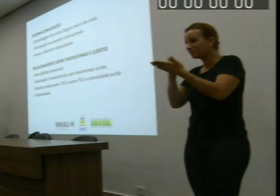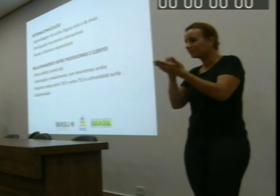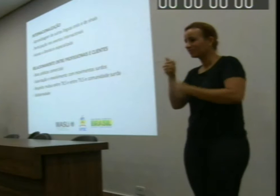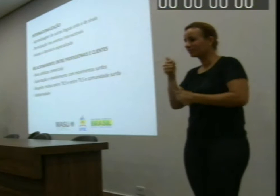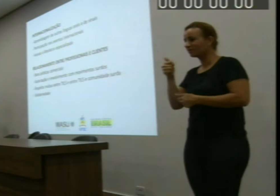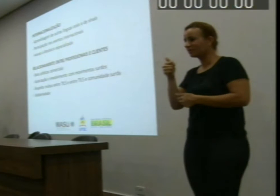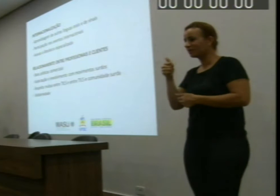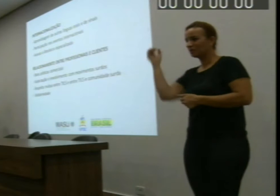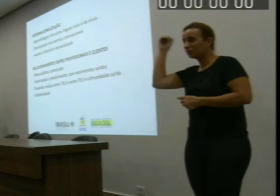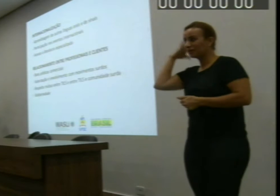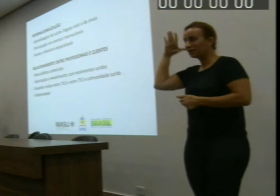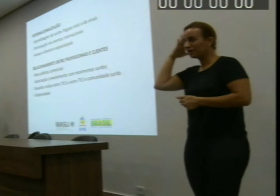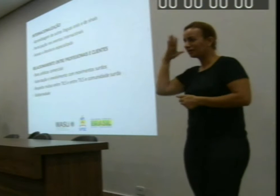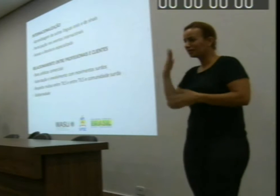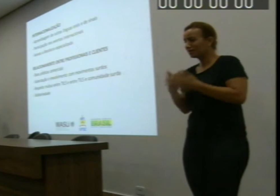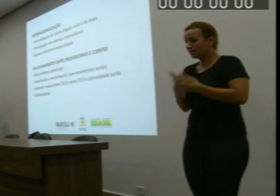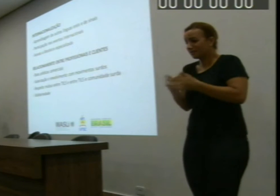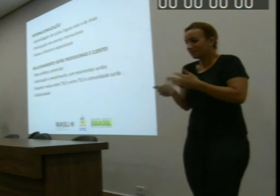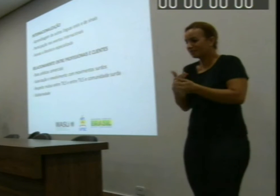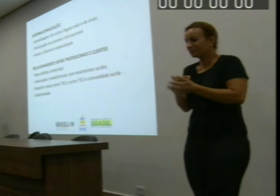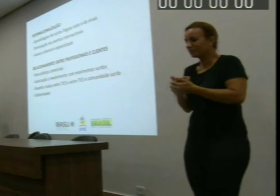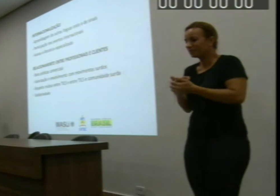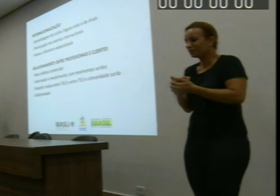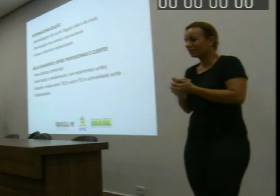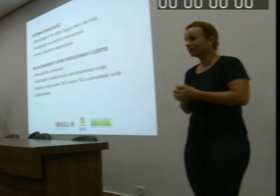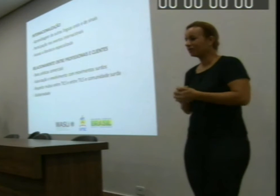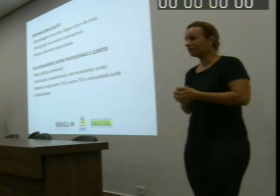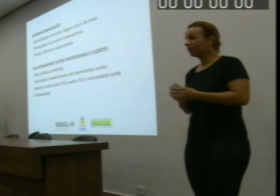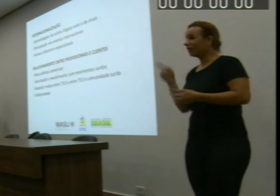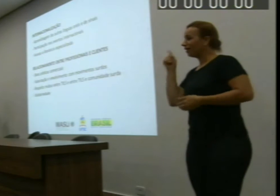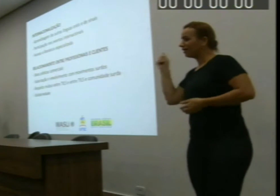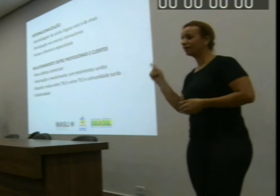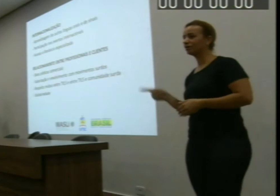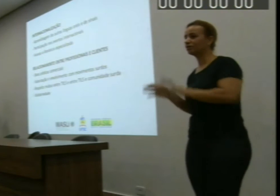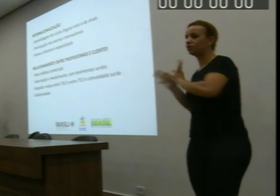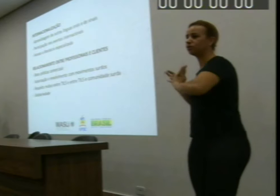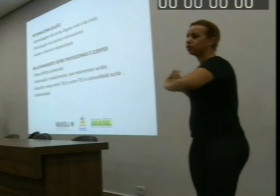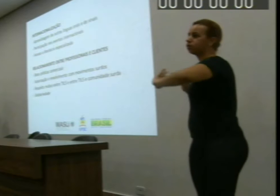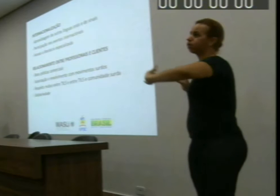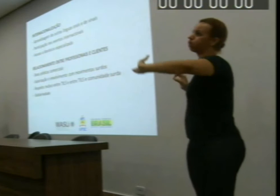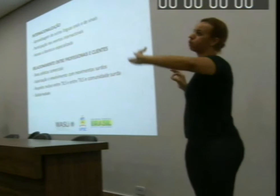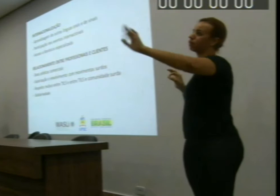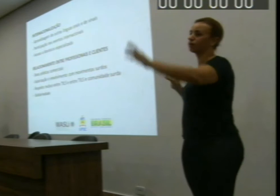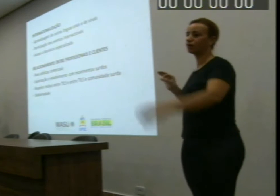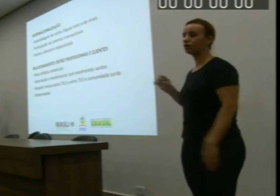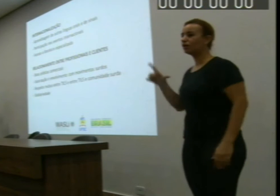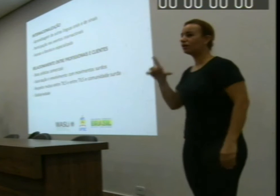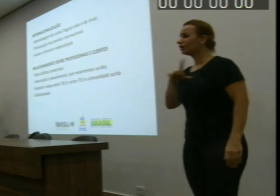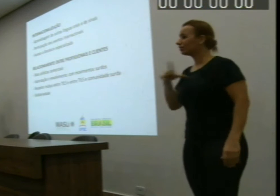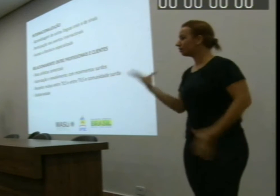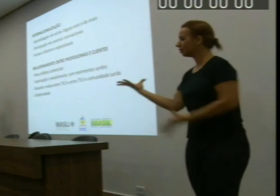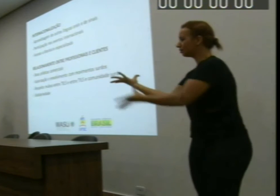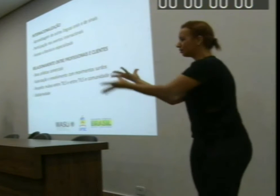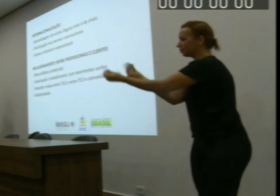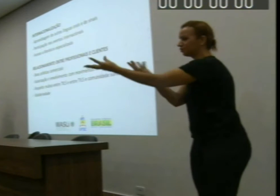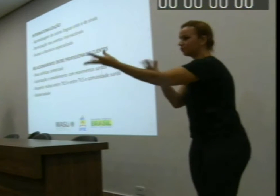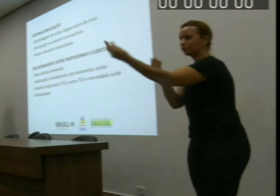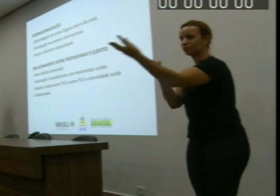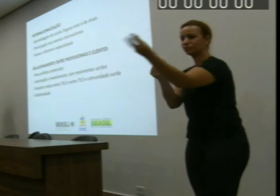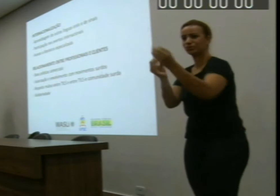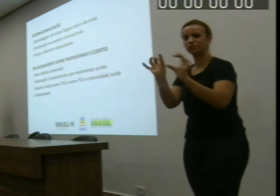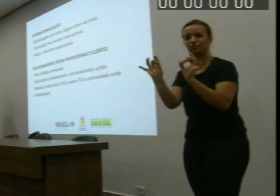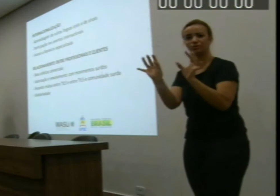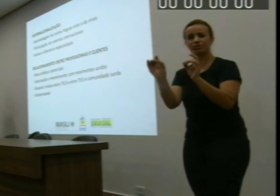palestra alguma coisa mas para que que eu preciso vir de tão longe de Brasília se tem muita gente qualificada aqui se tem muita gente